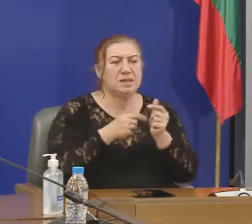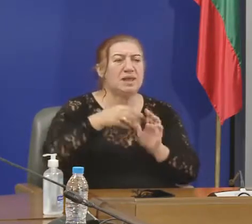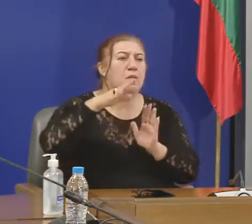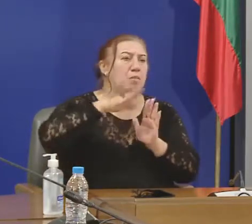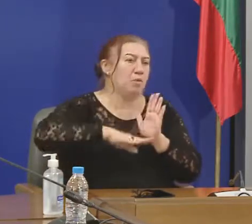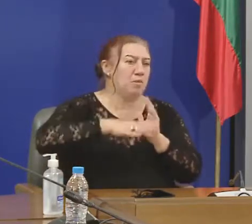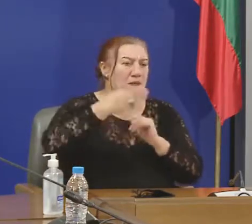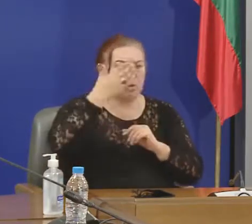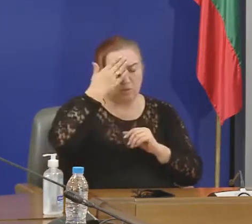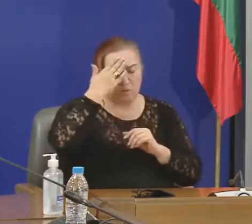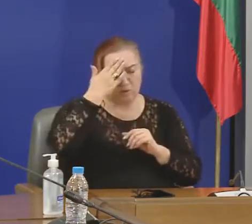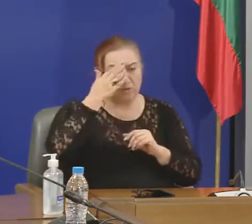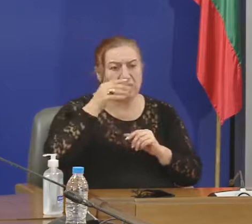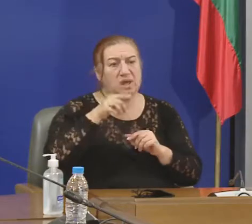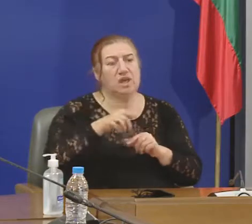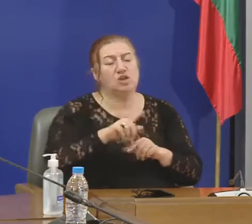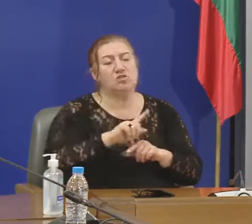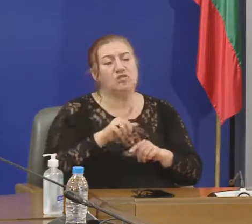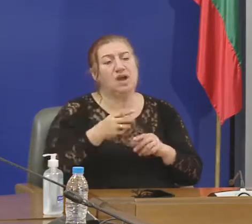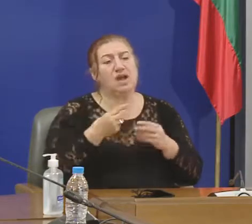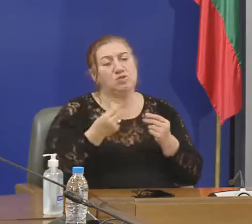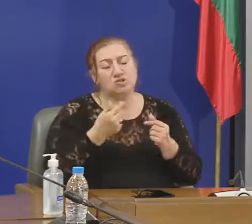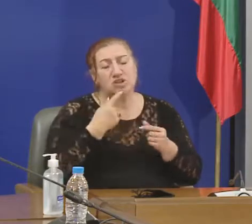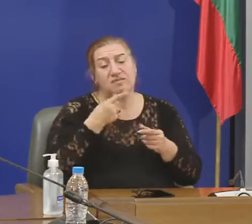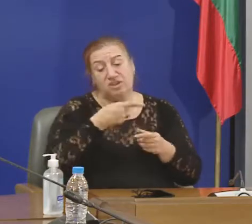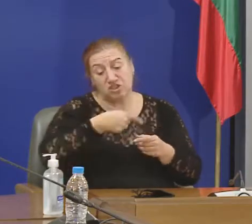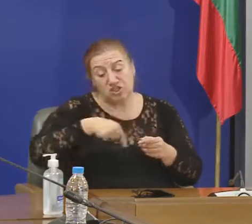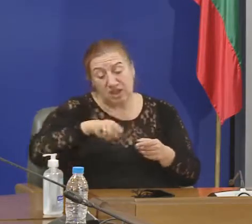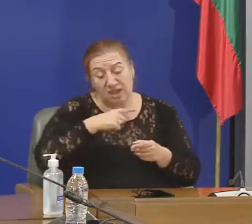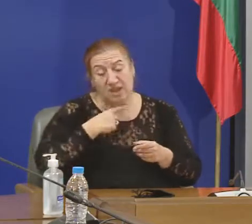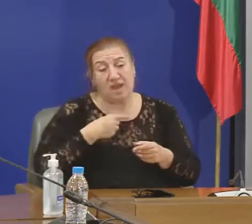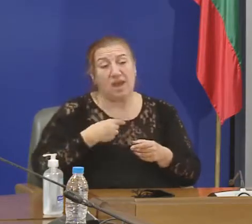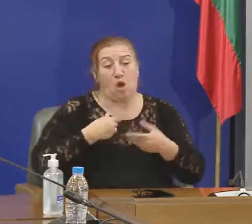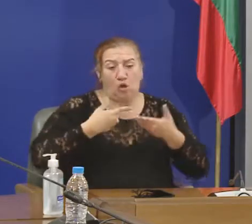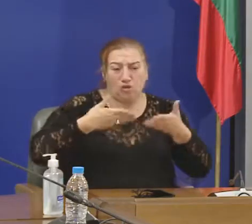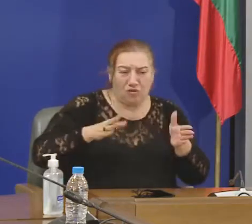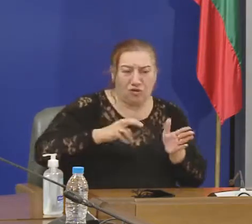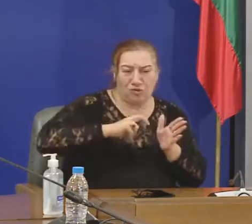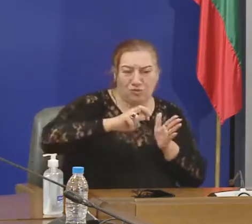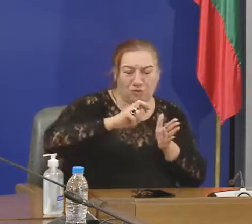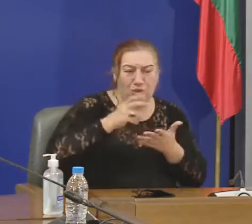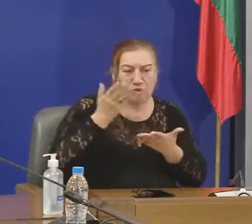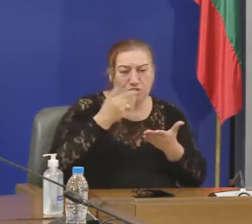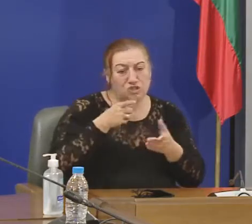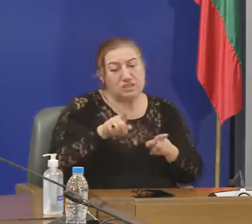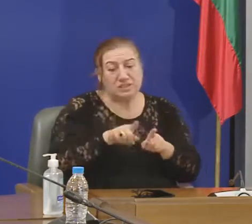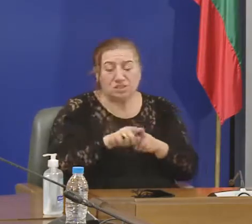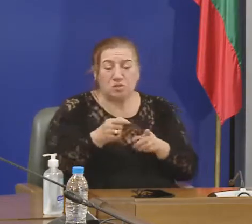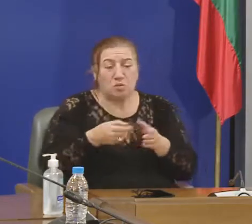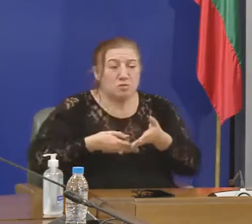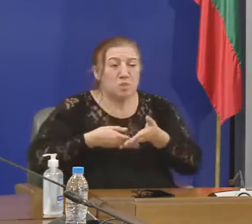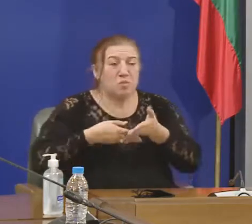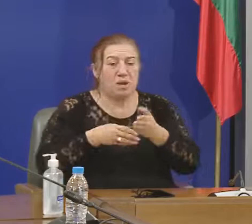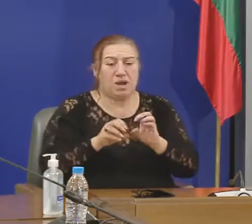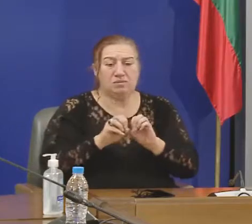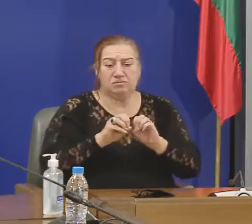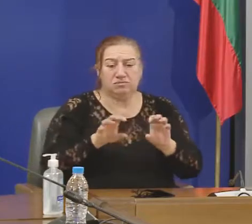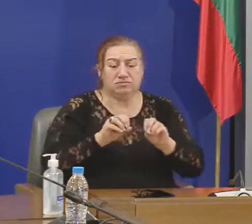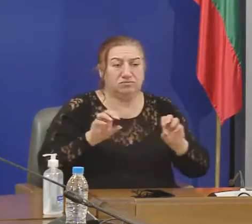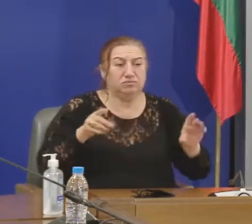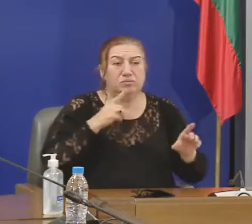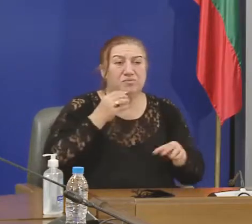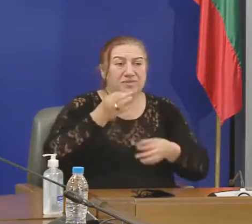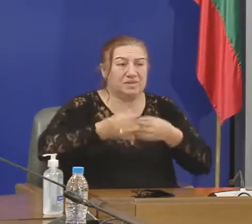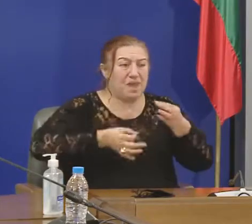не означава, че те не са епидемична среда, не спомагат за разрастването на епидемията, тъй като са среда, в